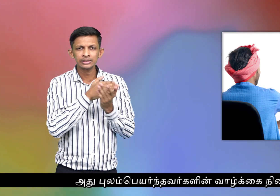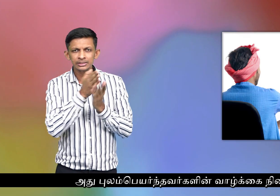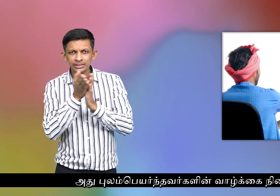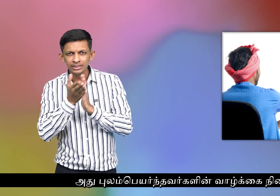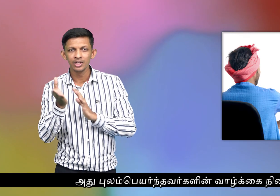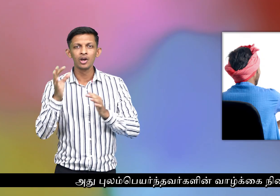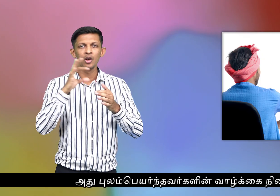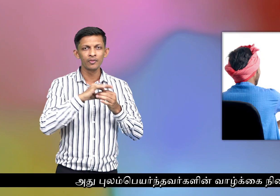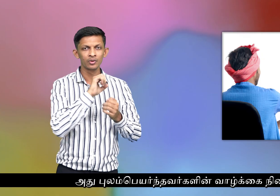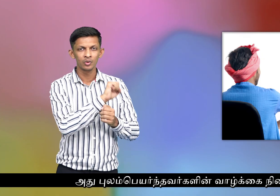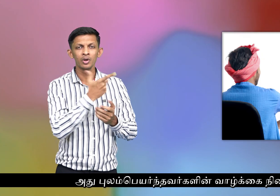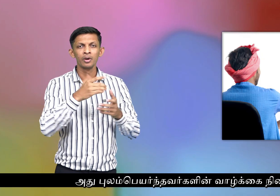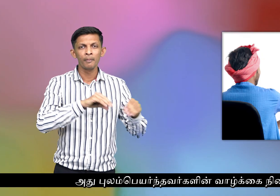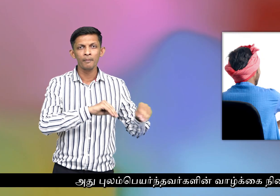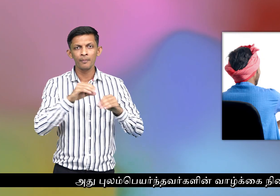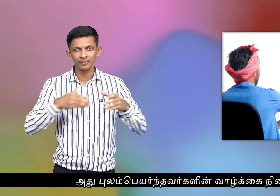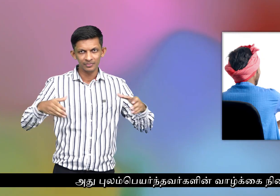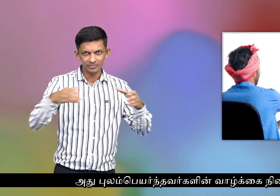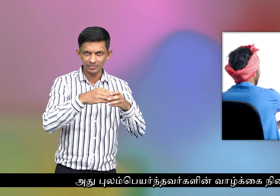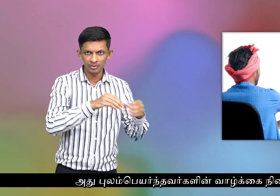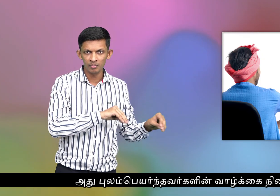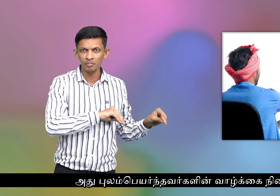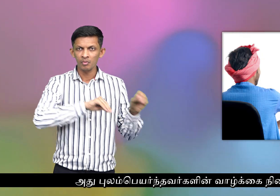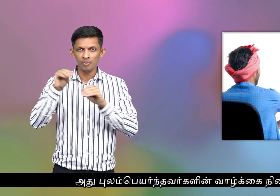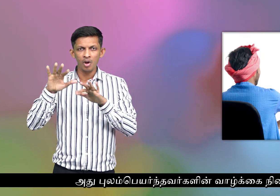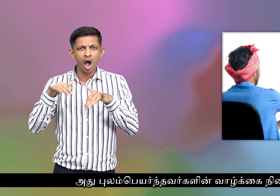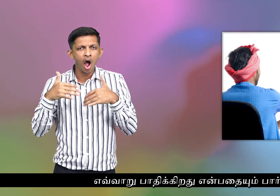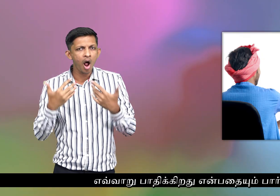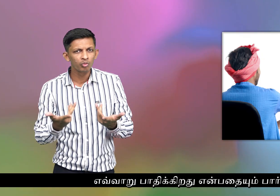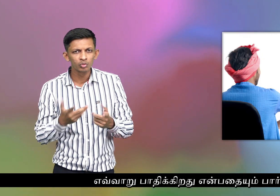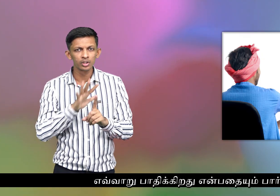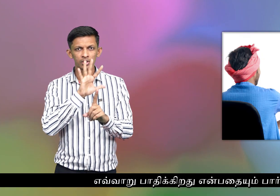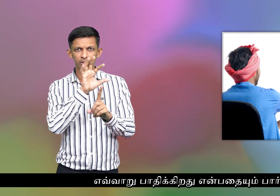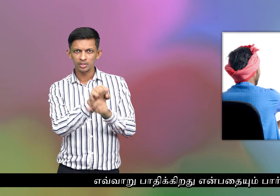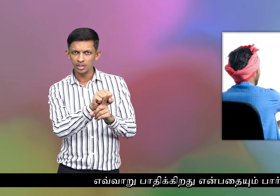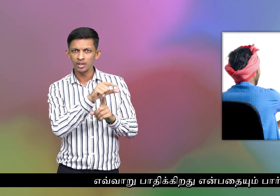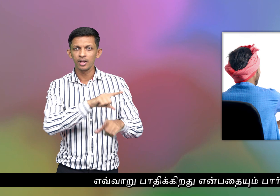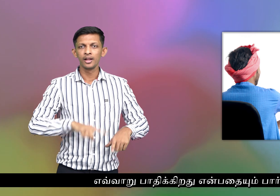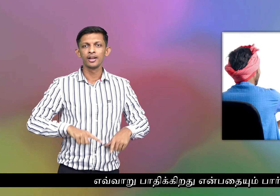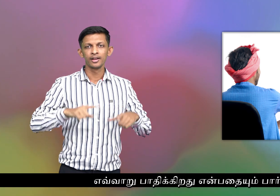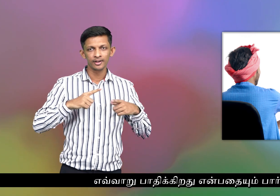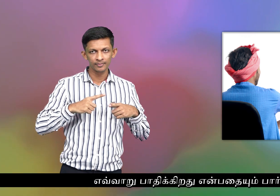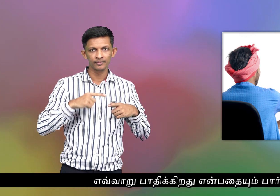அது புலம்பெயர்ந்தவர்களின் வாழ்க்கை நிலைமைகளை எவ்வாறு பாதிக்கிறது என்பதையும்